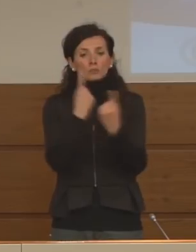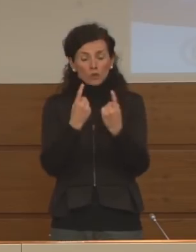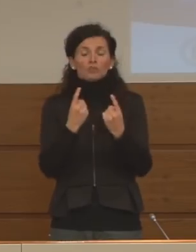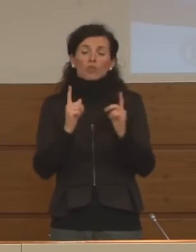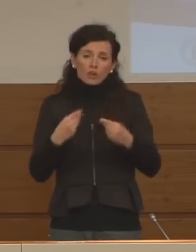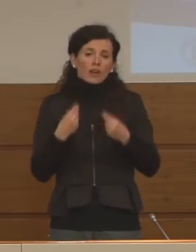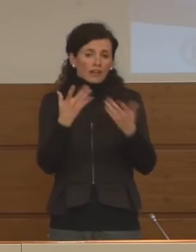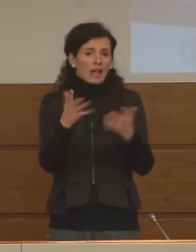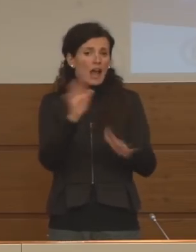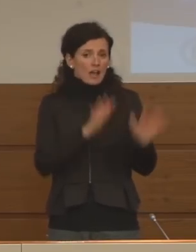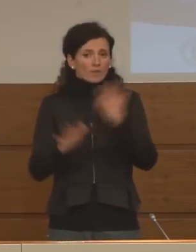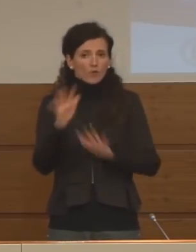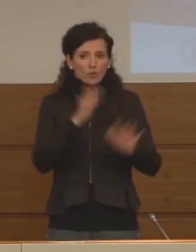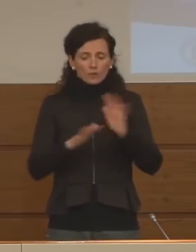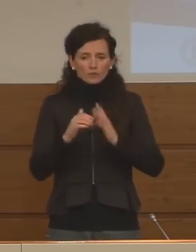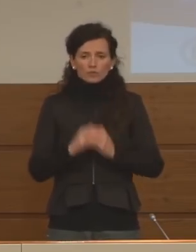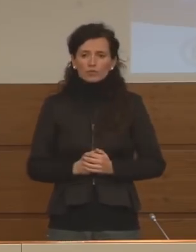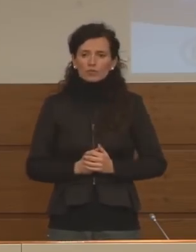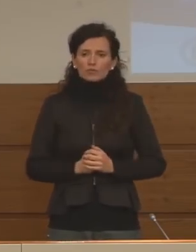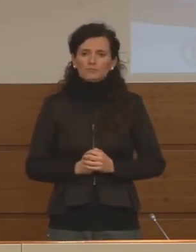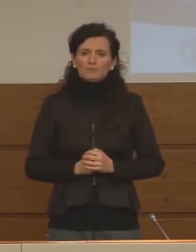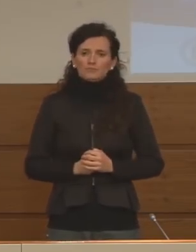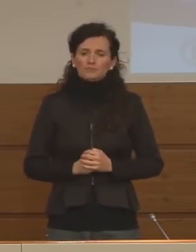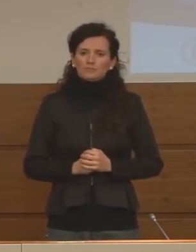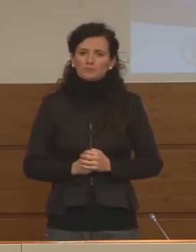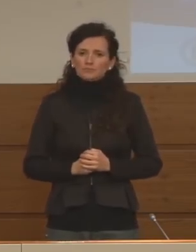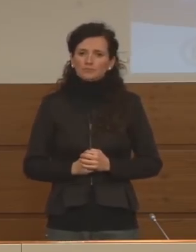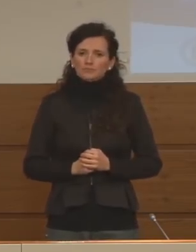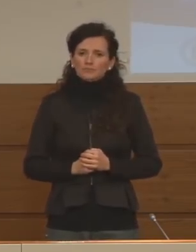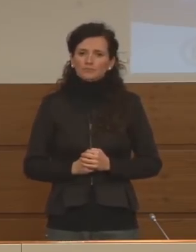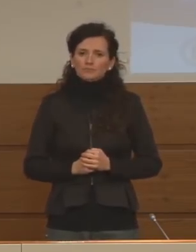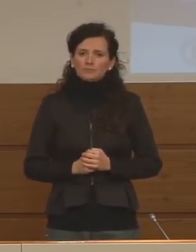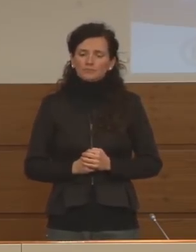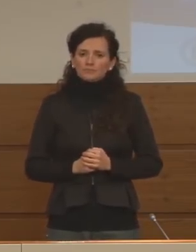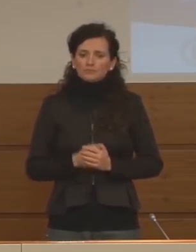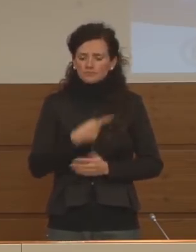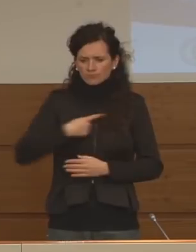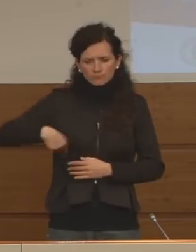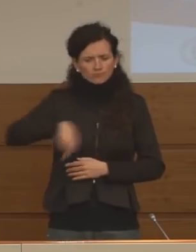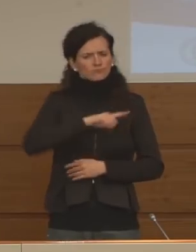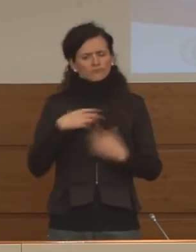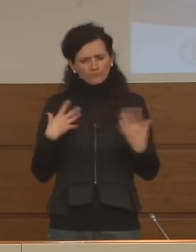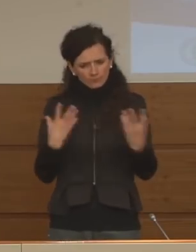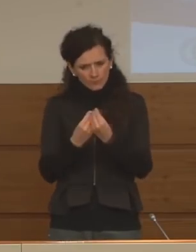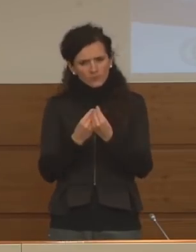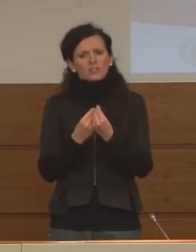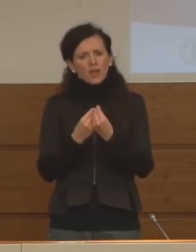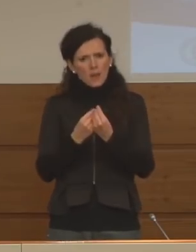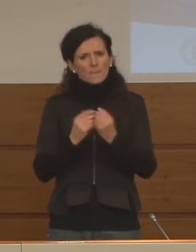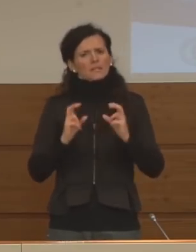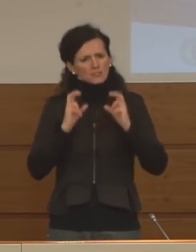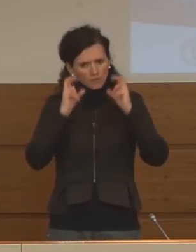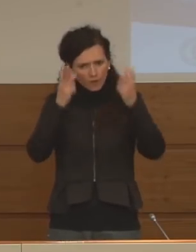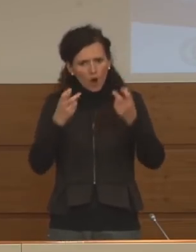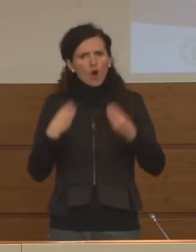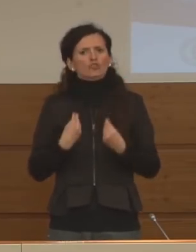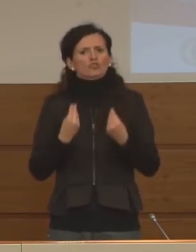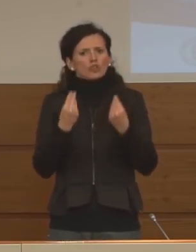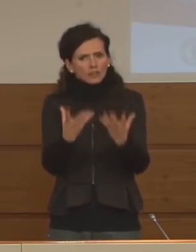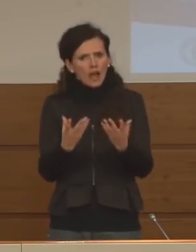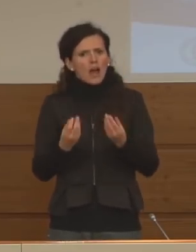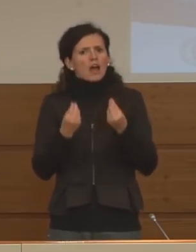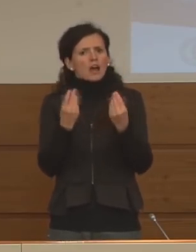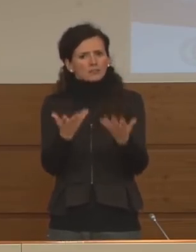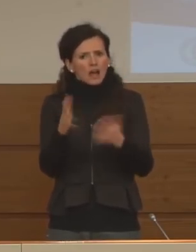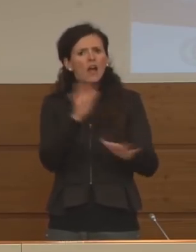cercheremo di fare ogni sforzo perché questo possa avvenire sempre di più perché